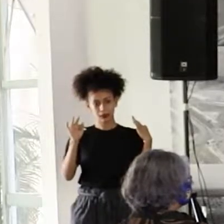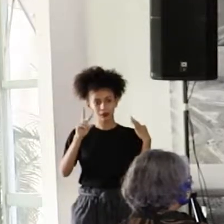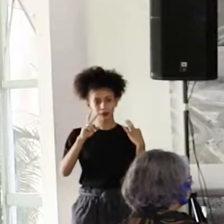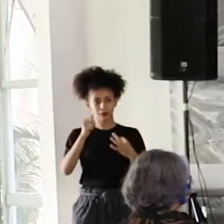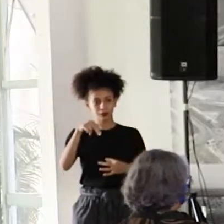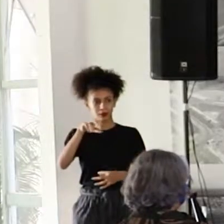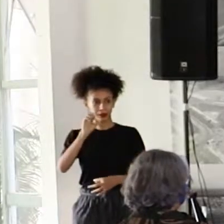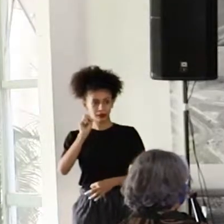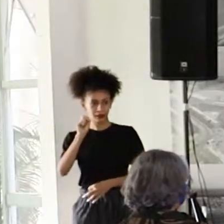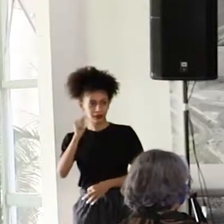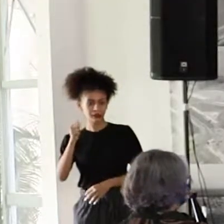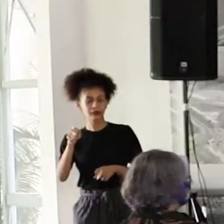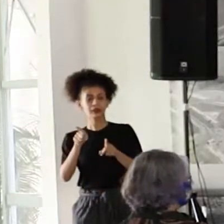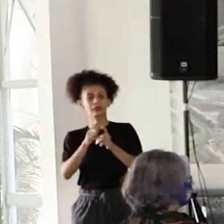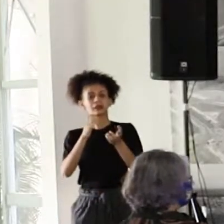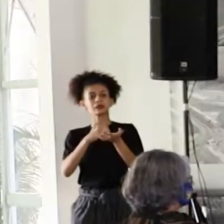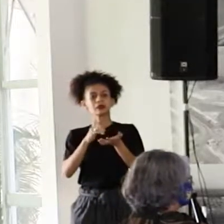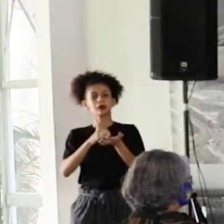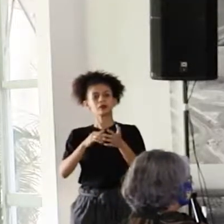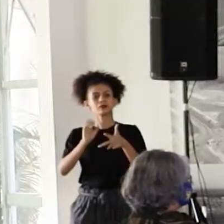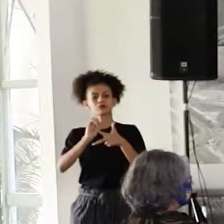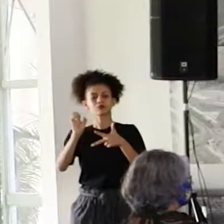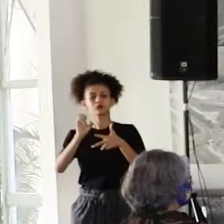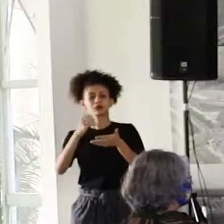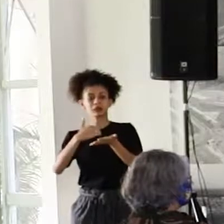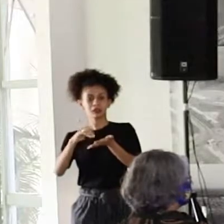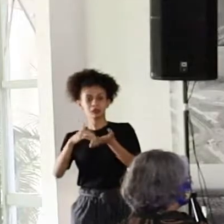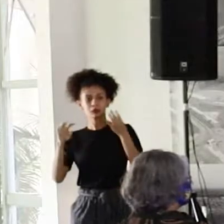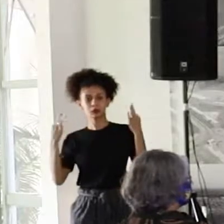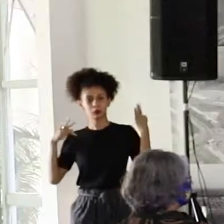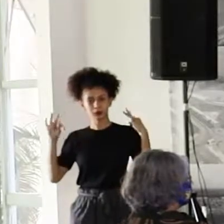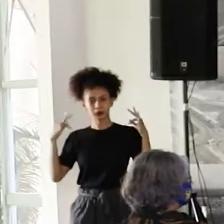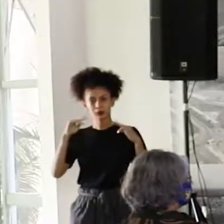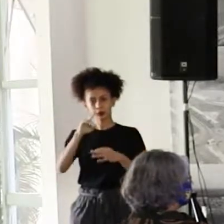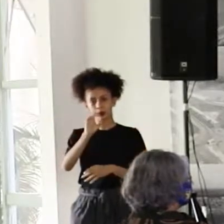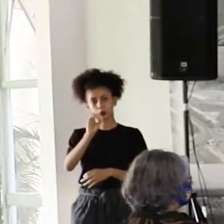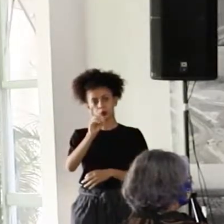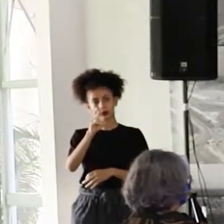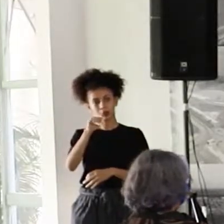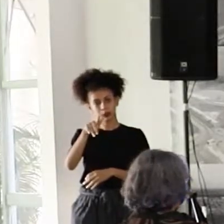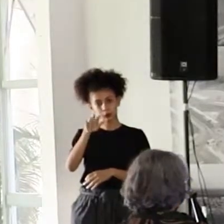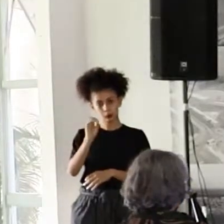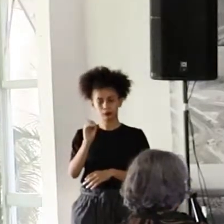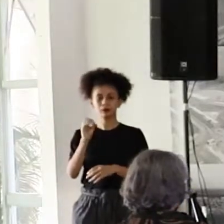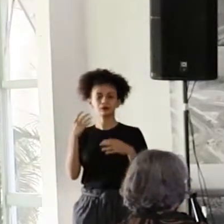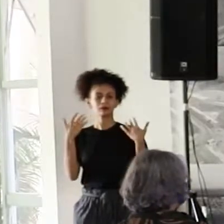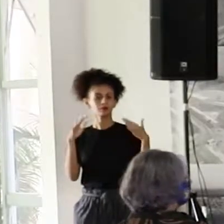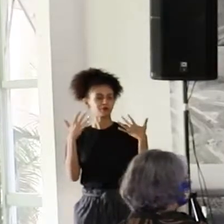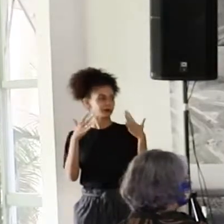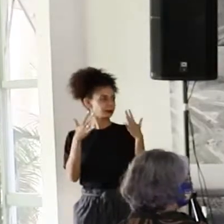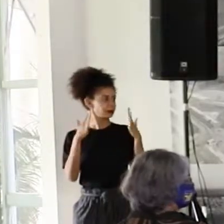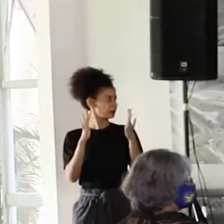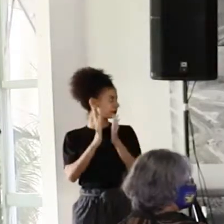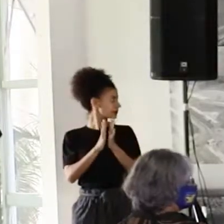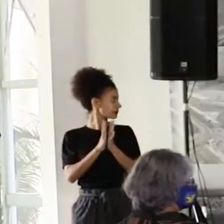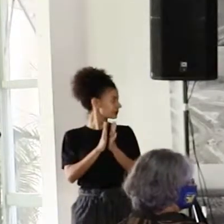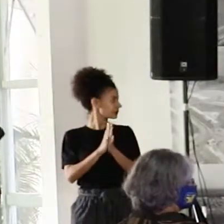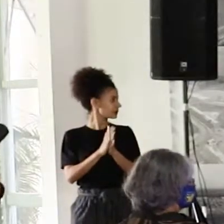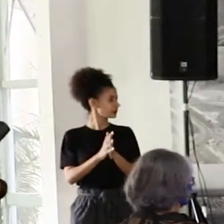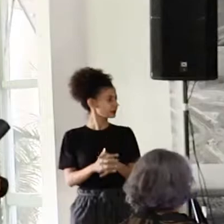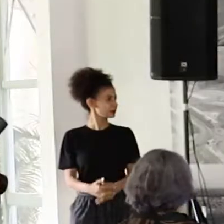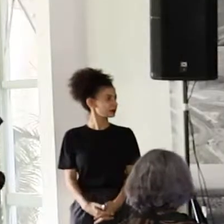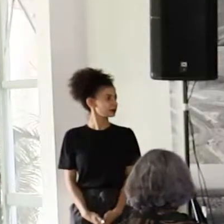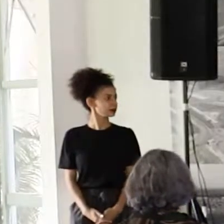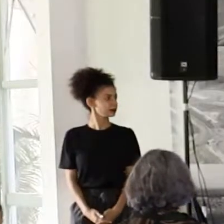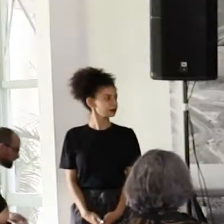e o representante da Secretaria de Estado de turismo do Distrito Federal Vanessa Mendonça o secretário executivo da secretaria de